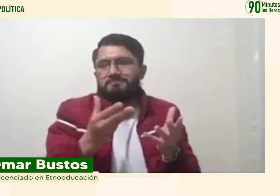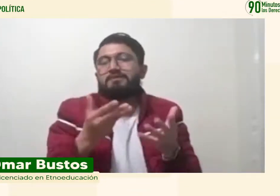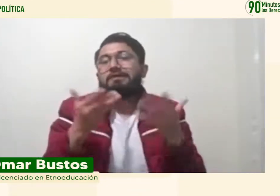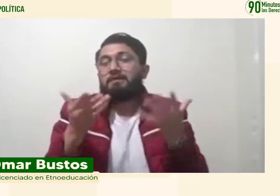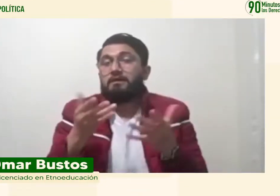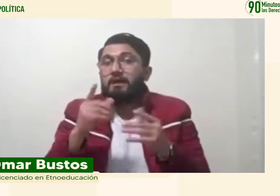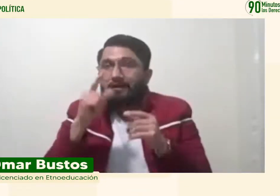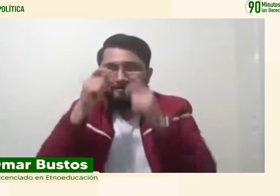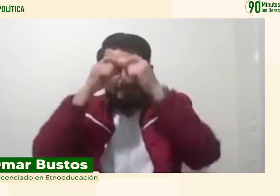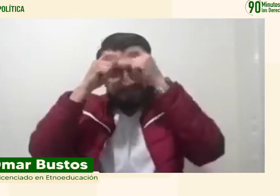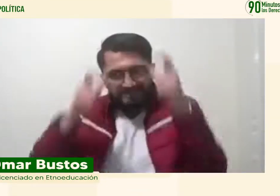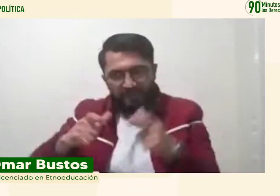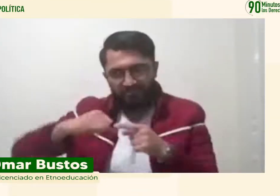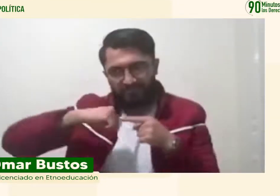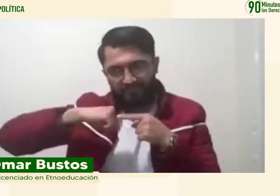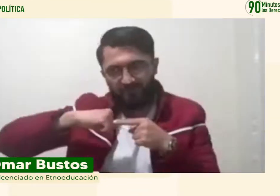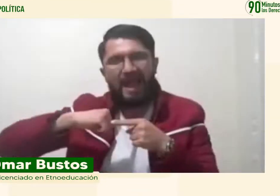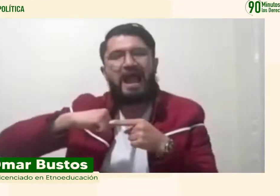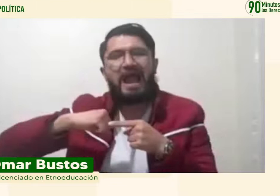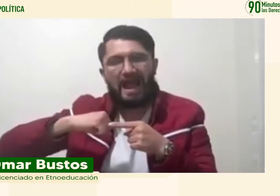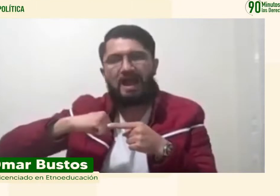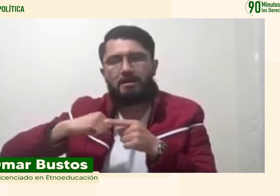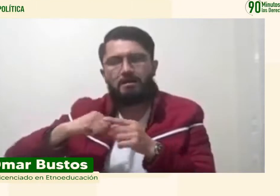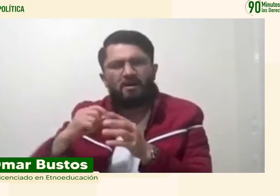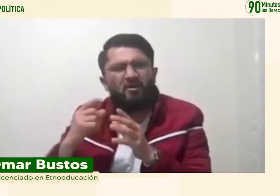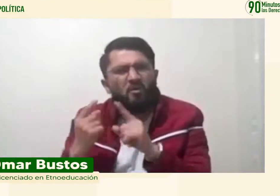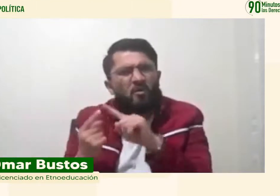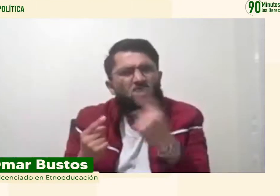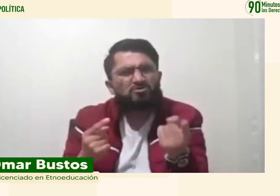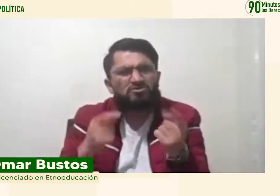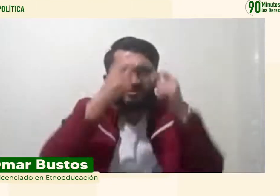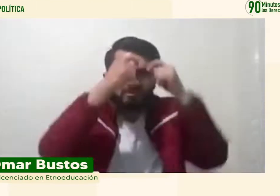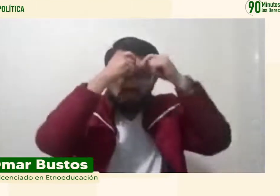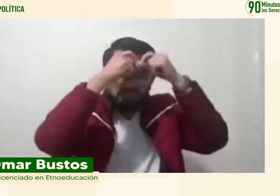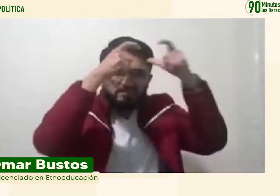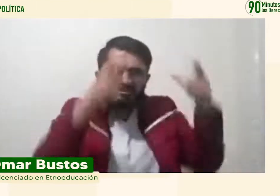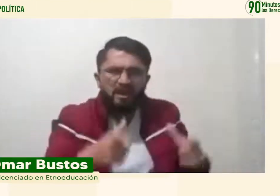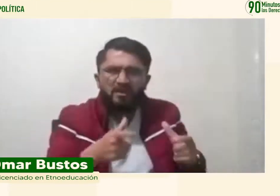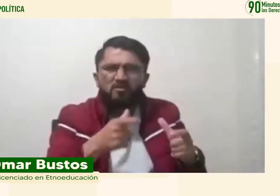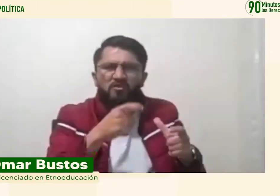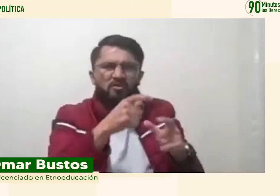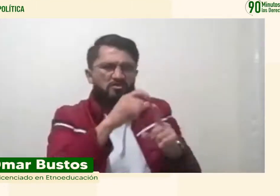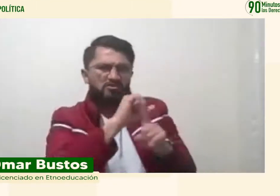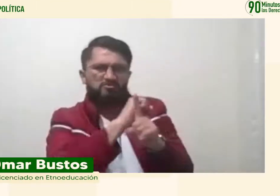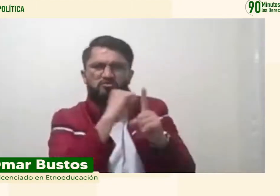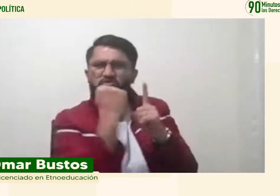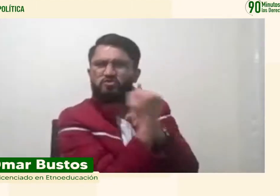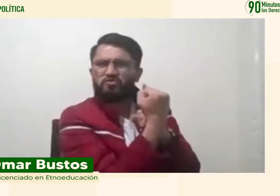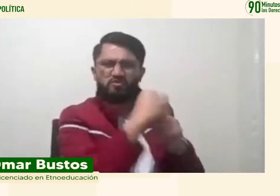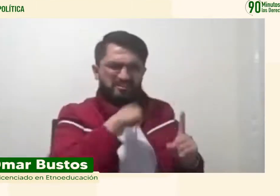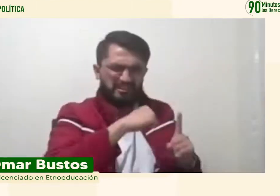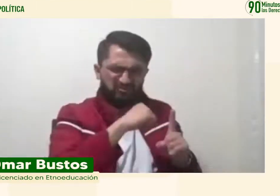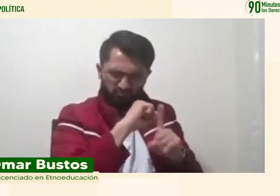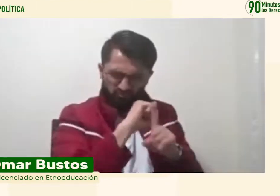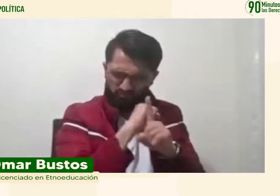que están dentro del territorio el estado de derecho es esto el estado debe